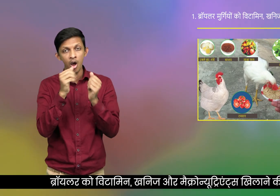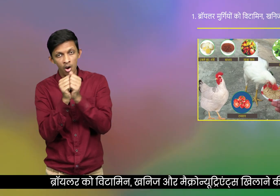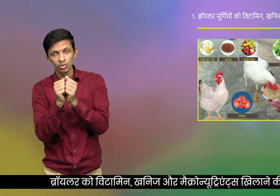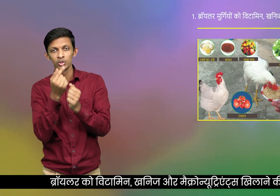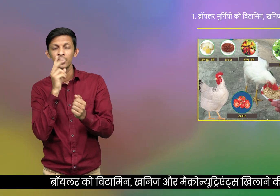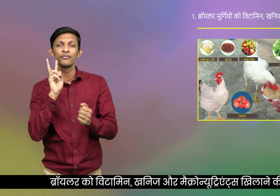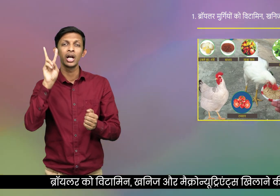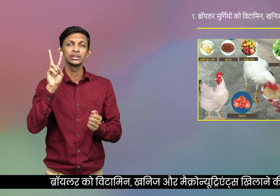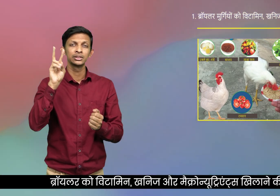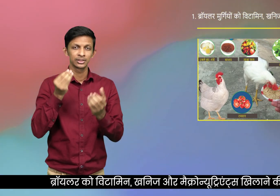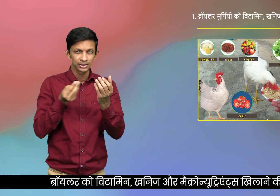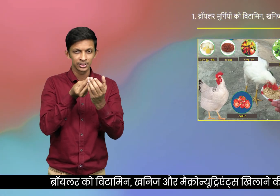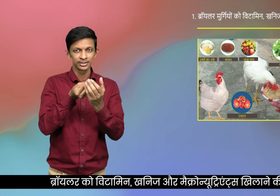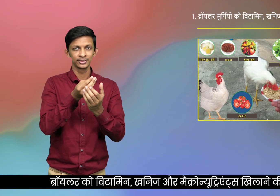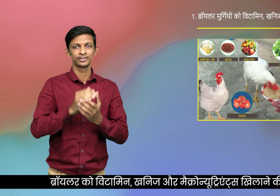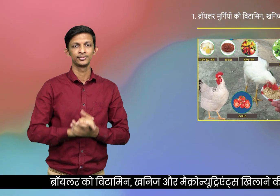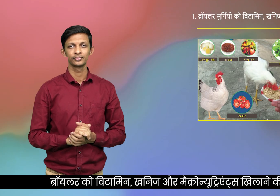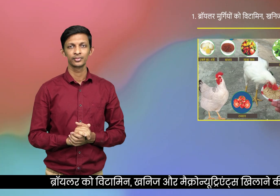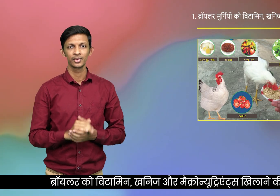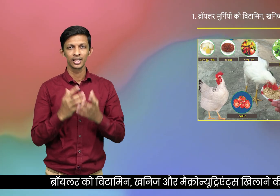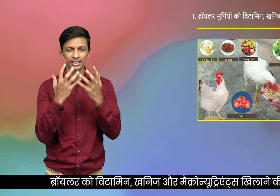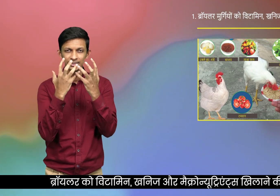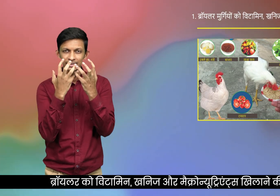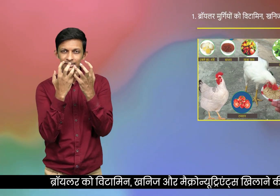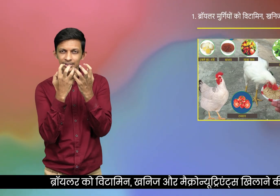माइक्रोन्यूट्रिएंट्स खिलाने की आवश्यकता होती है।